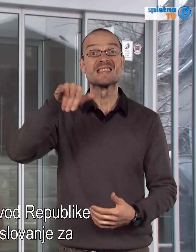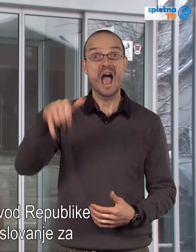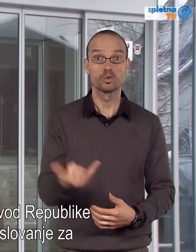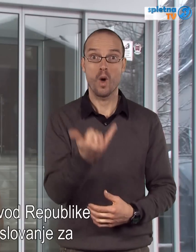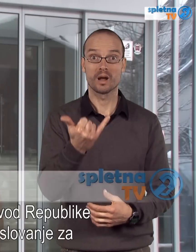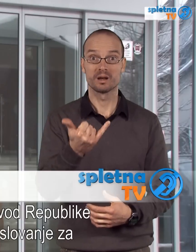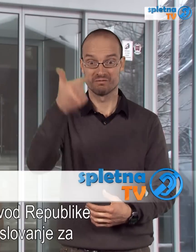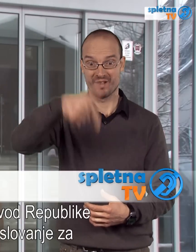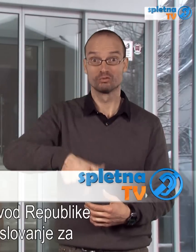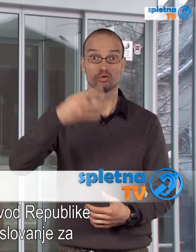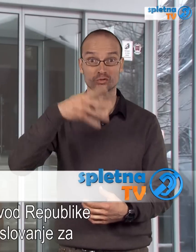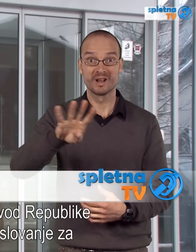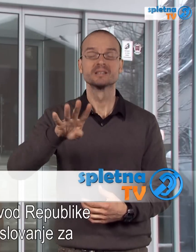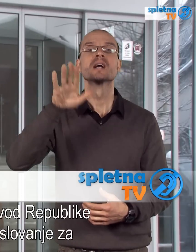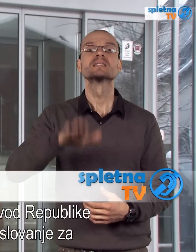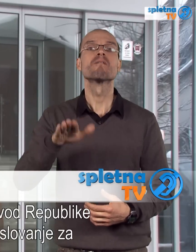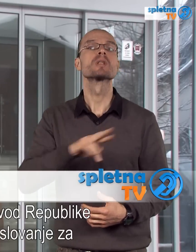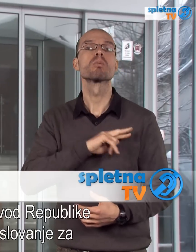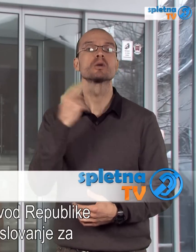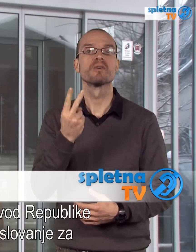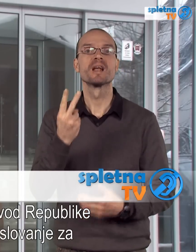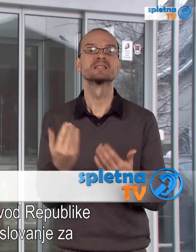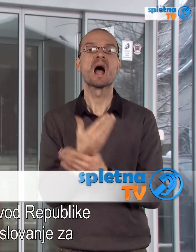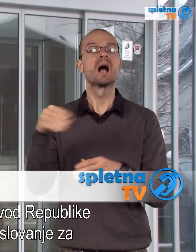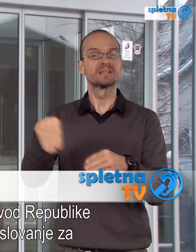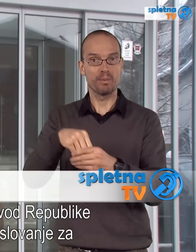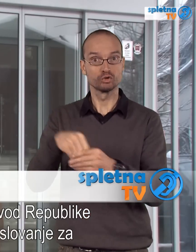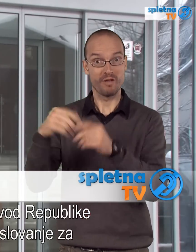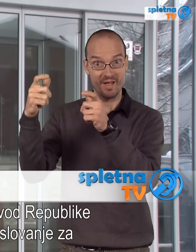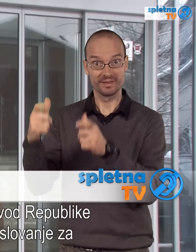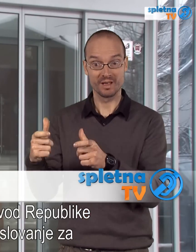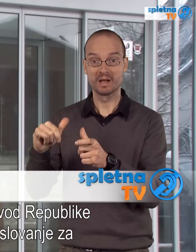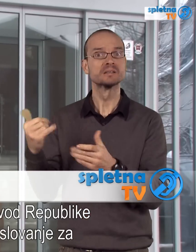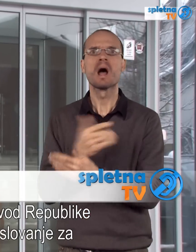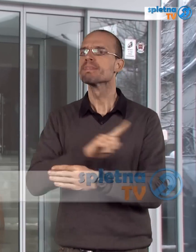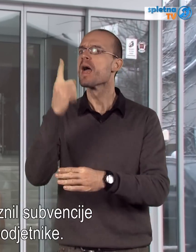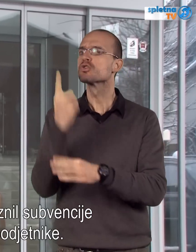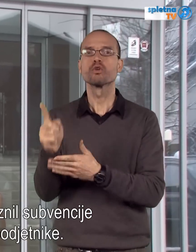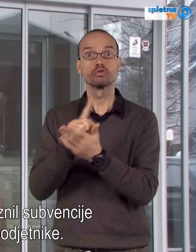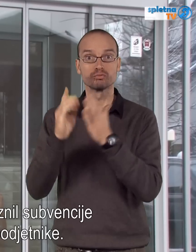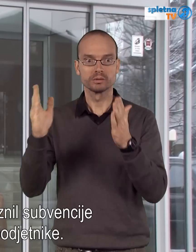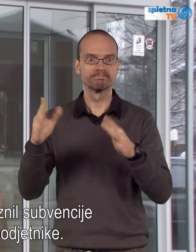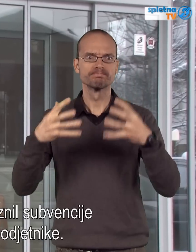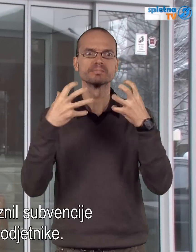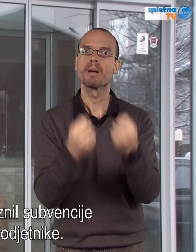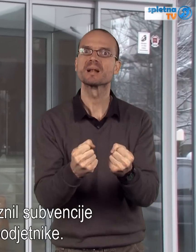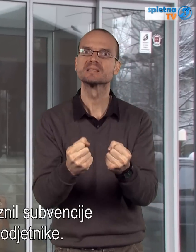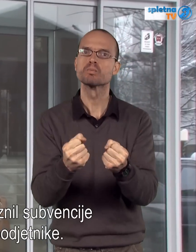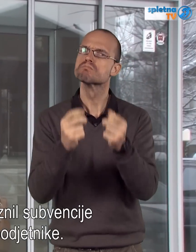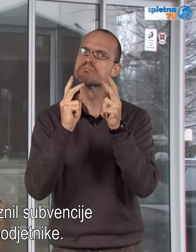Januarja 2014 je Zavod Republike Slovenije za zaposlovanje za nedoločen čas zamrznil